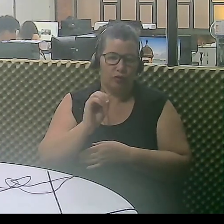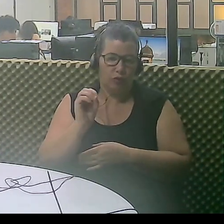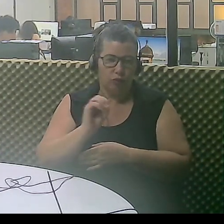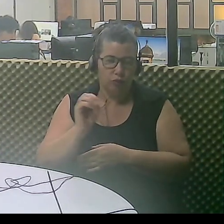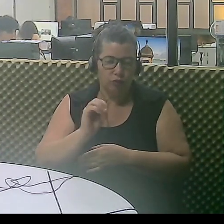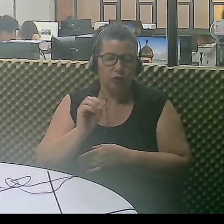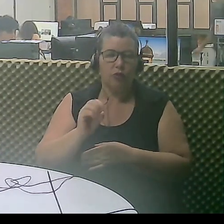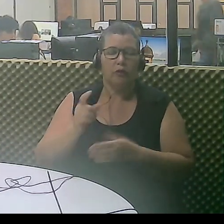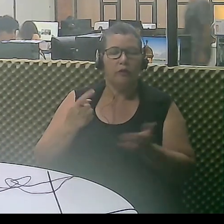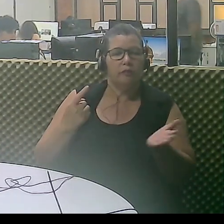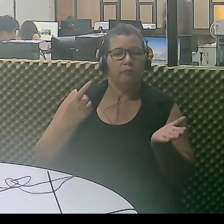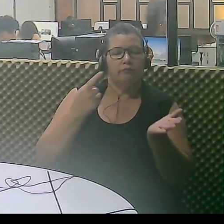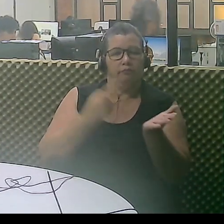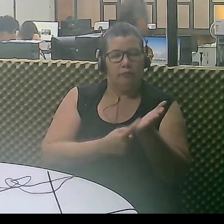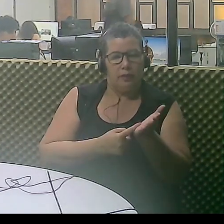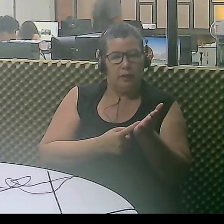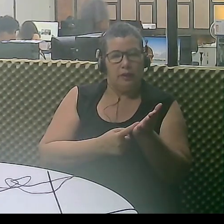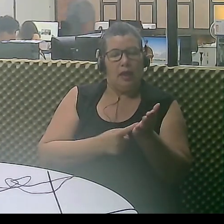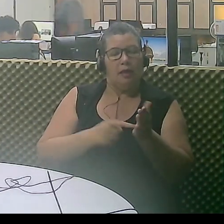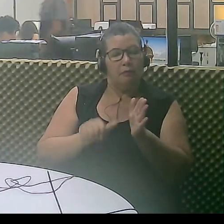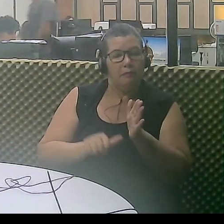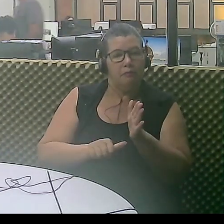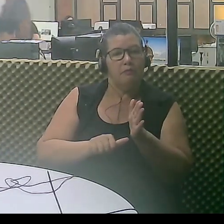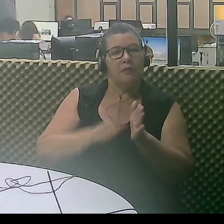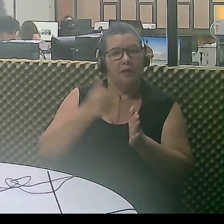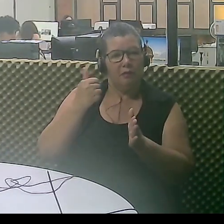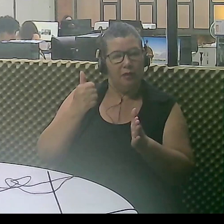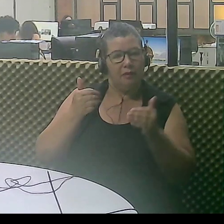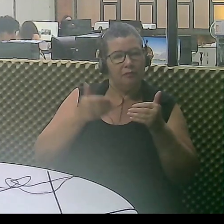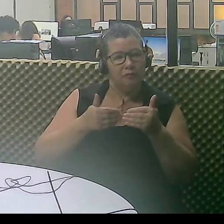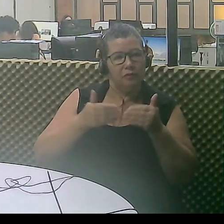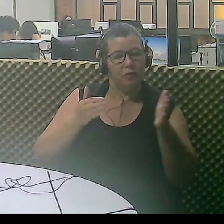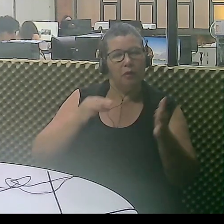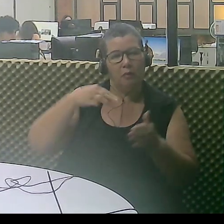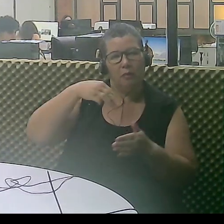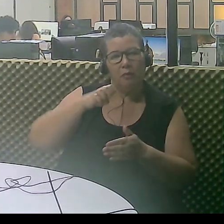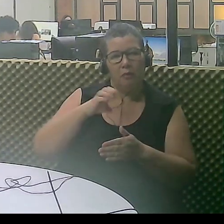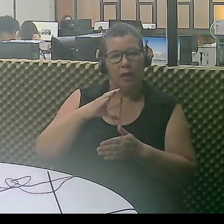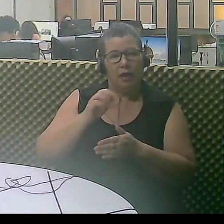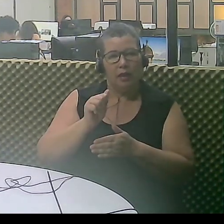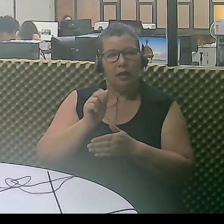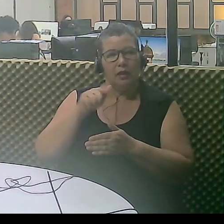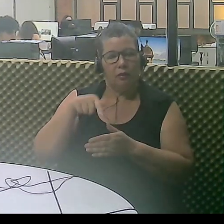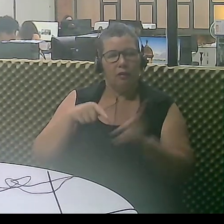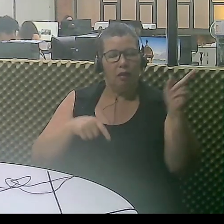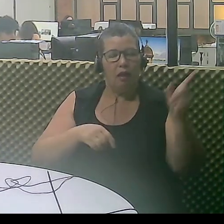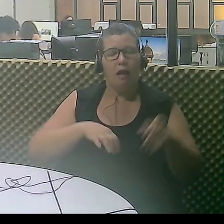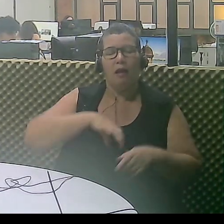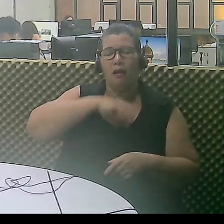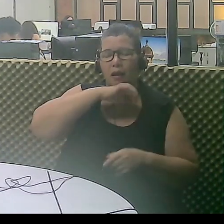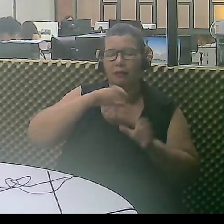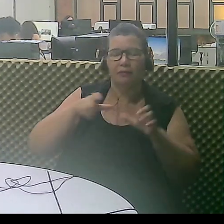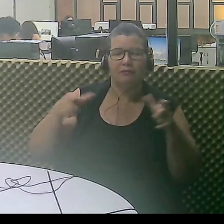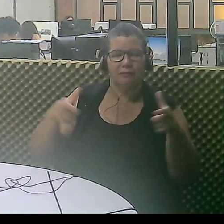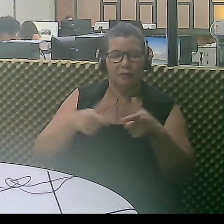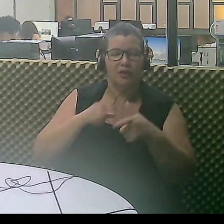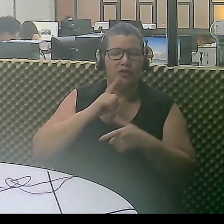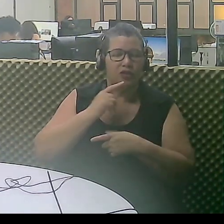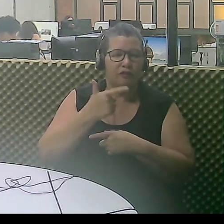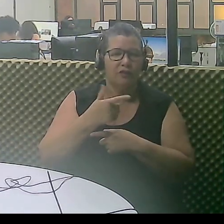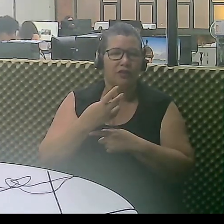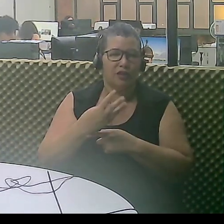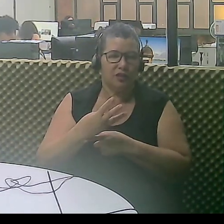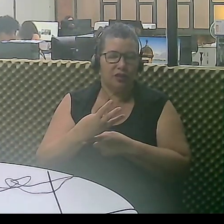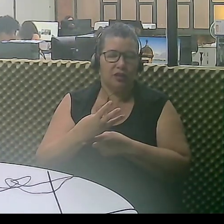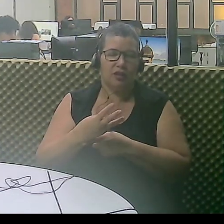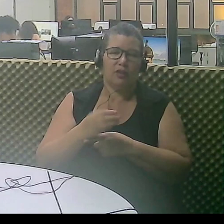os agendamentos serão realizados durante a primeira edição do MegaCon na Arena Sabiazinho. A partir do dia 23 de outubro,